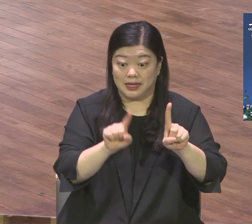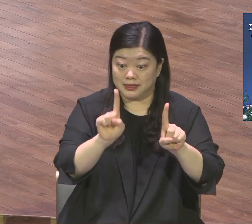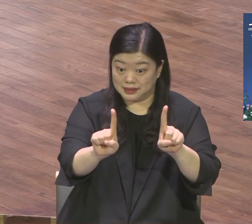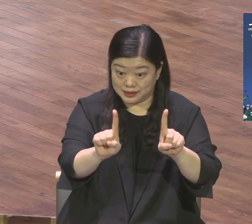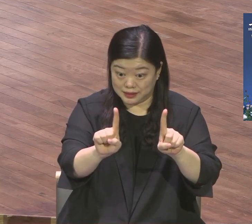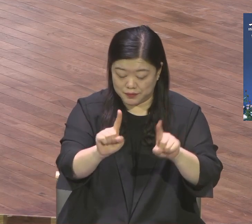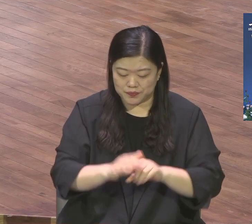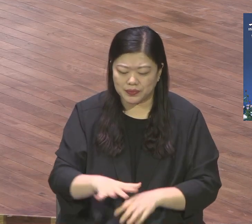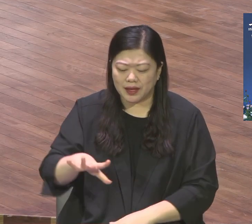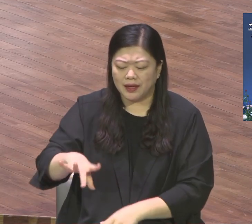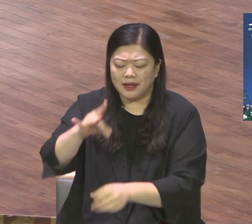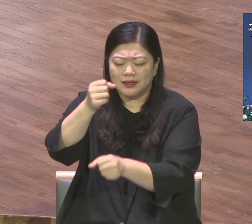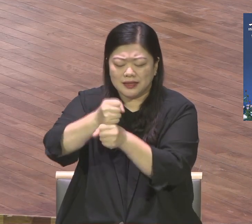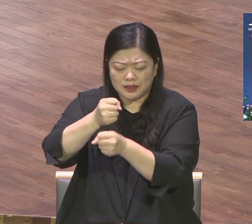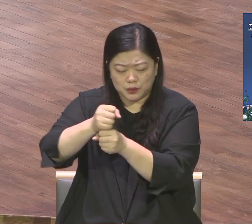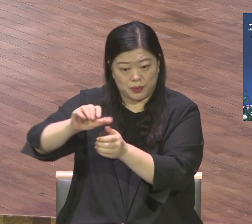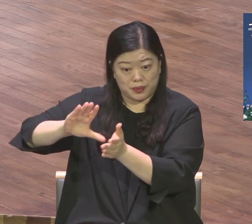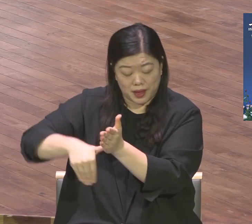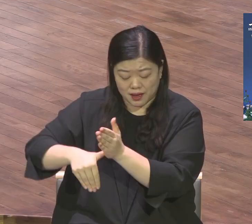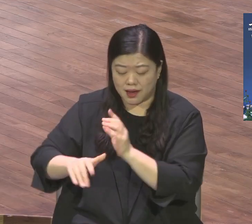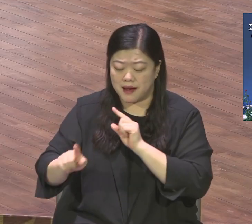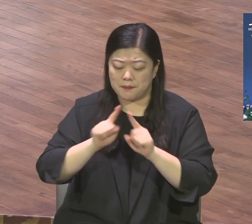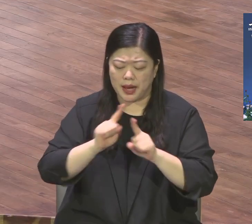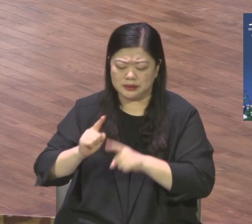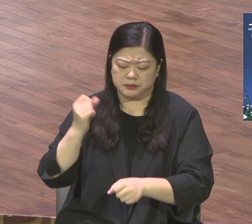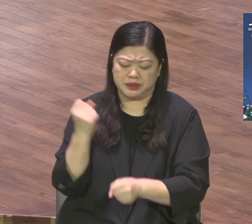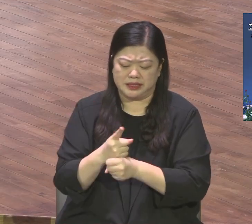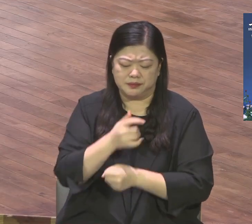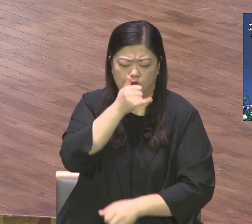거예요. 태초에 말씀이 계시니라.